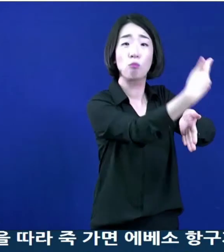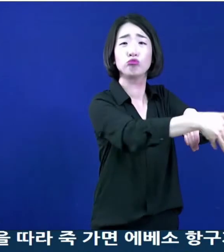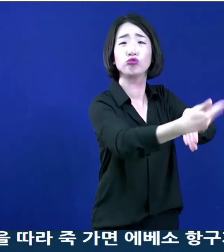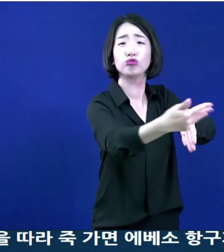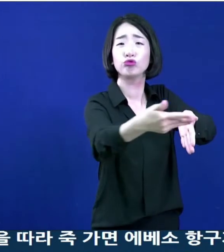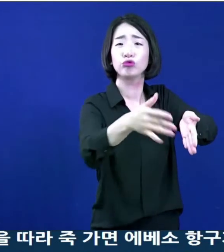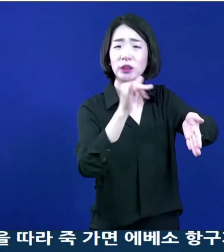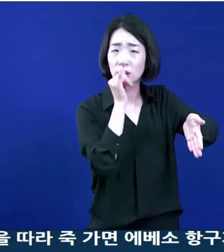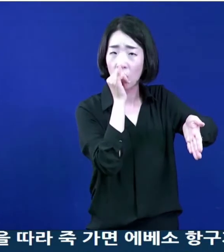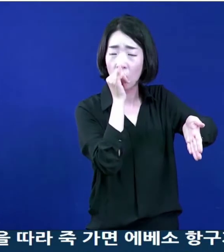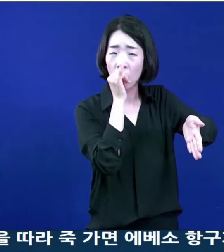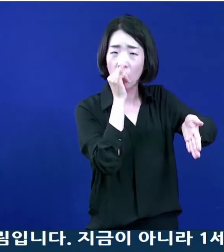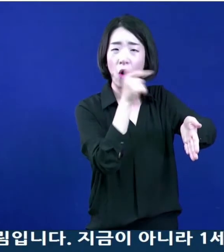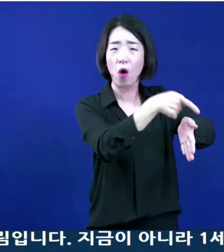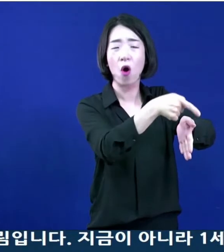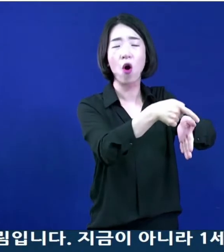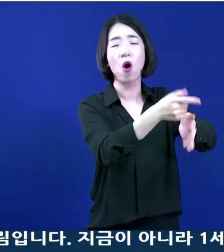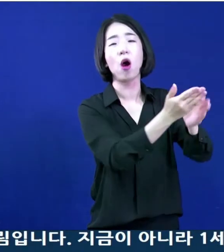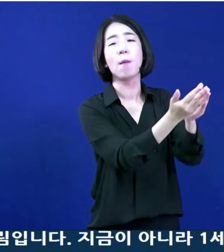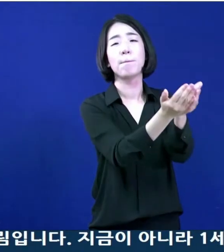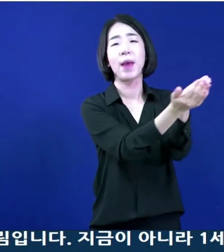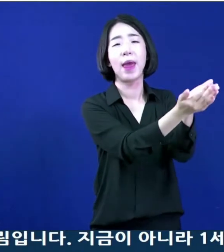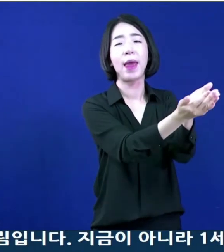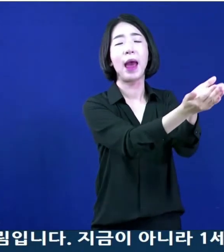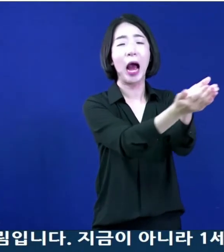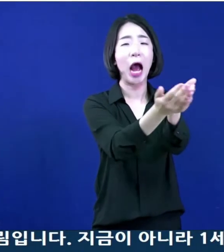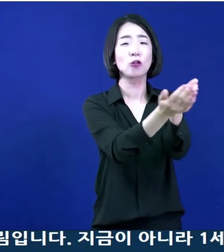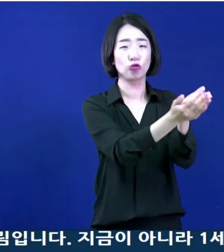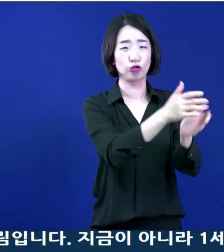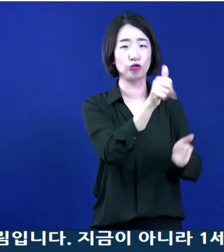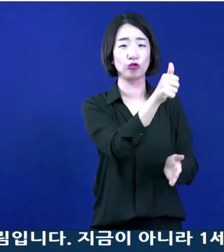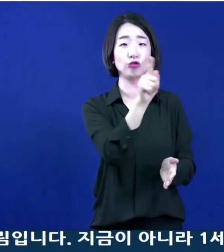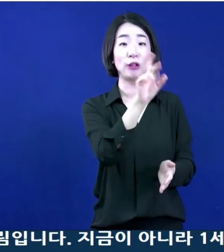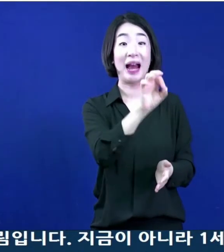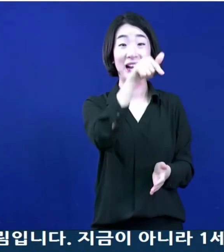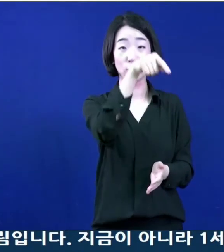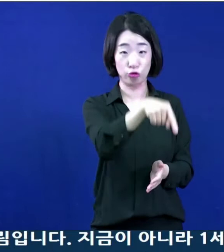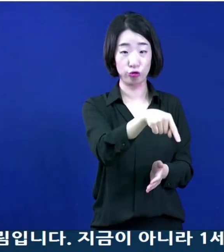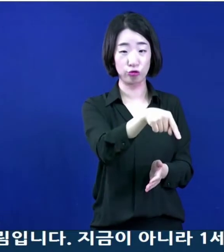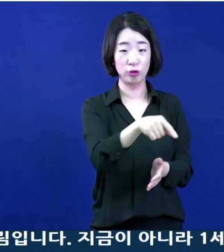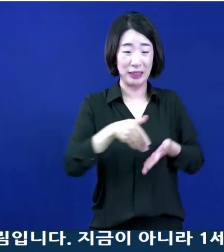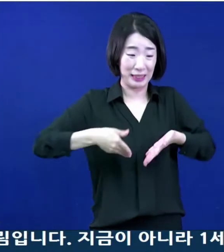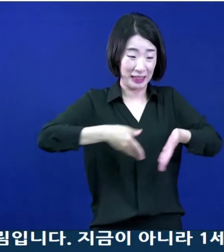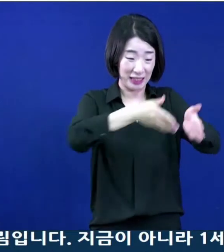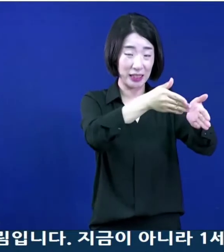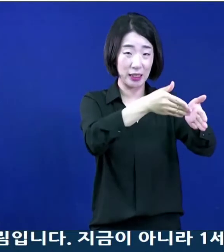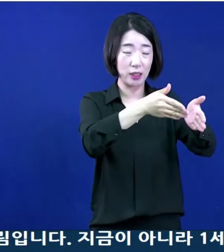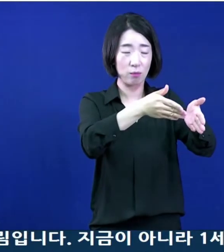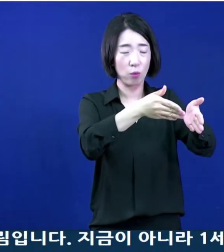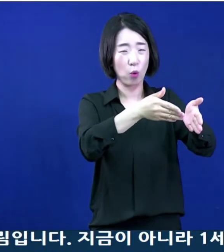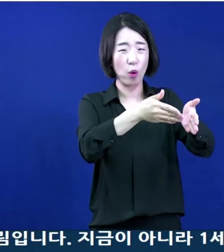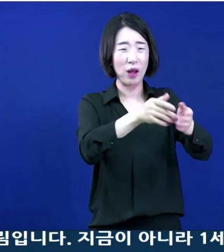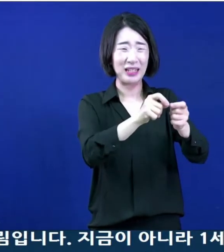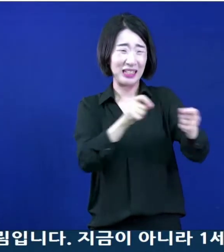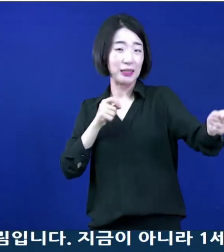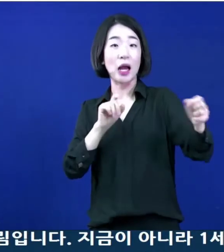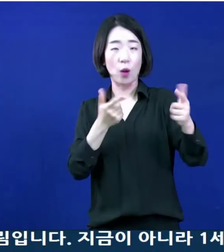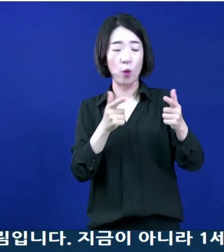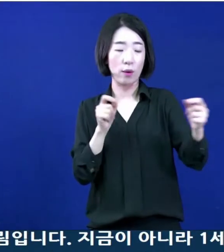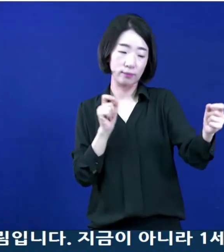않으세요? 항구예요. 거기가 항구. 저 길이 그렇게 긴 길은 아닙니다. 한 몇백 미터 되는데 아주 화려한 대리석